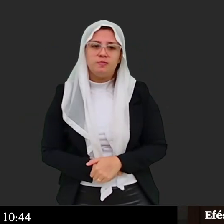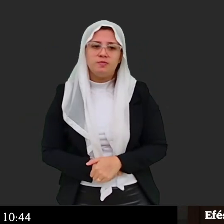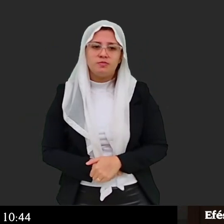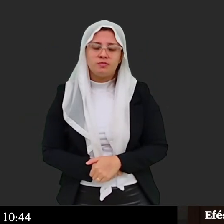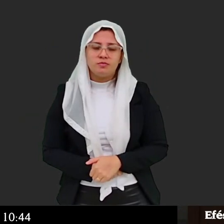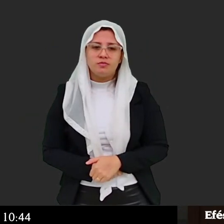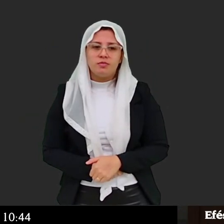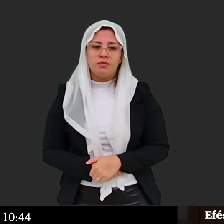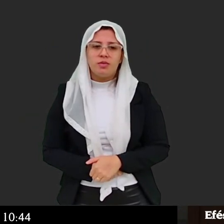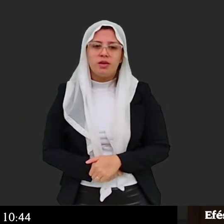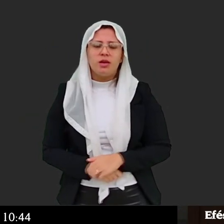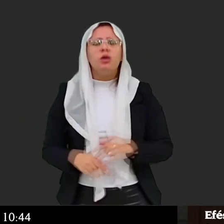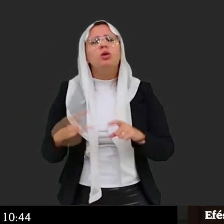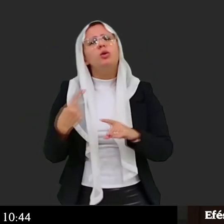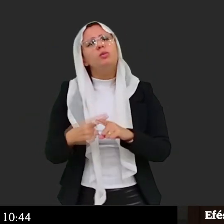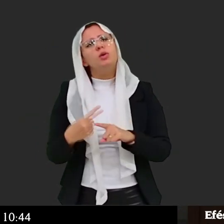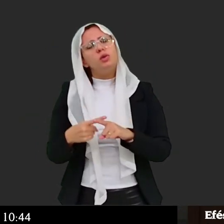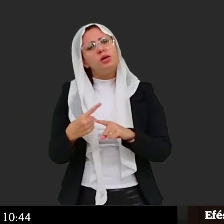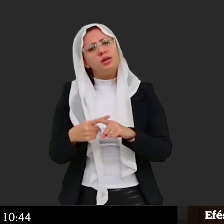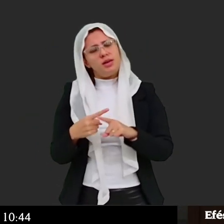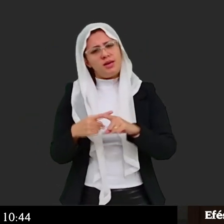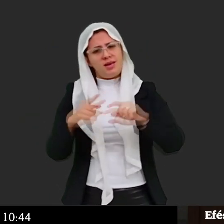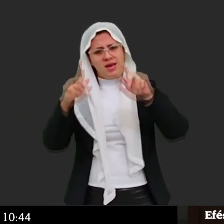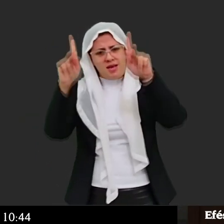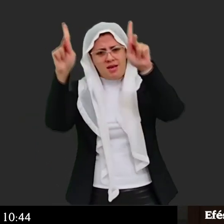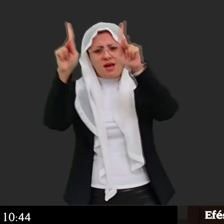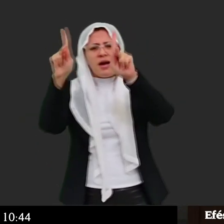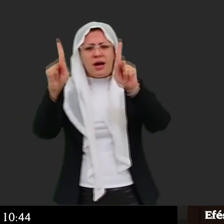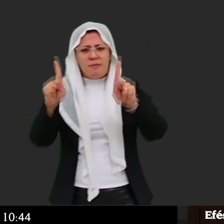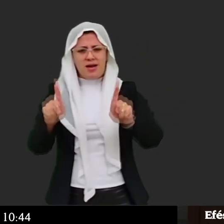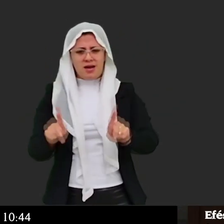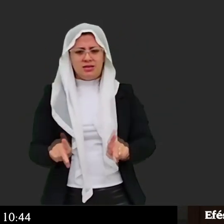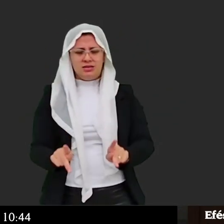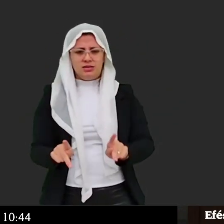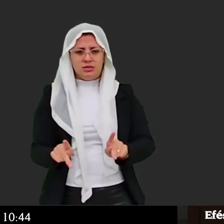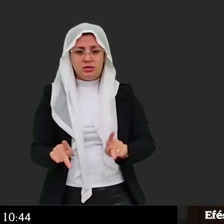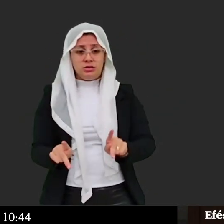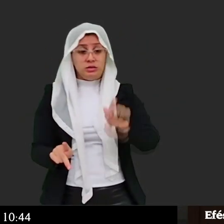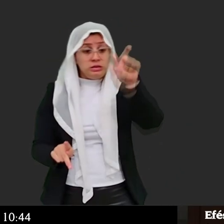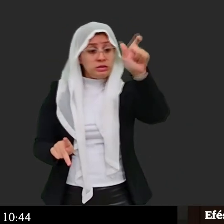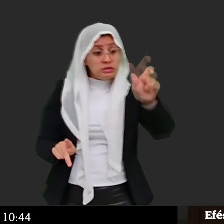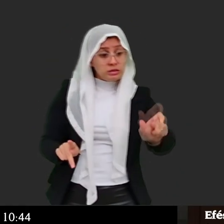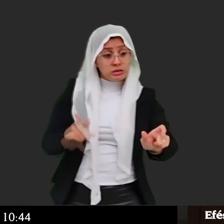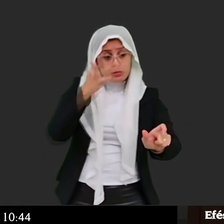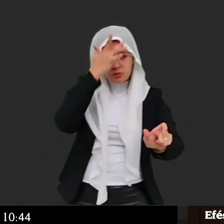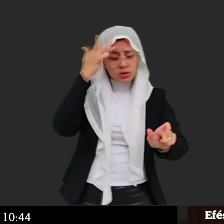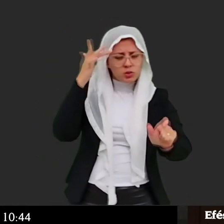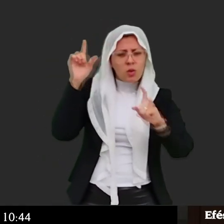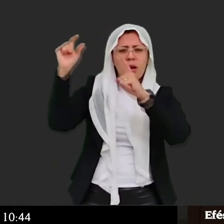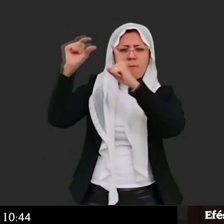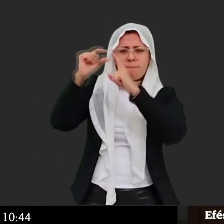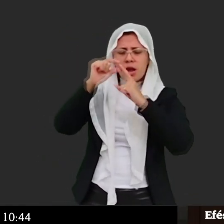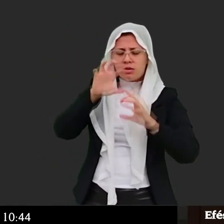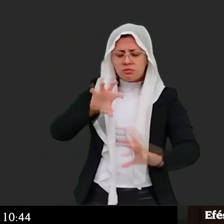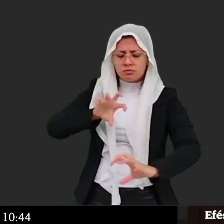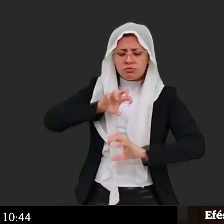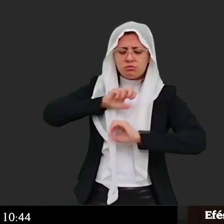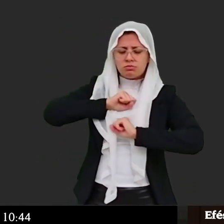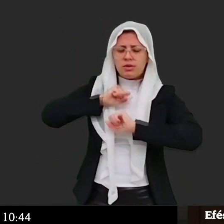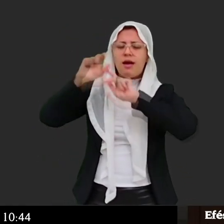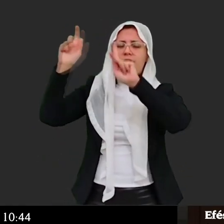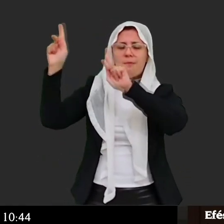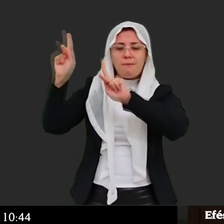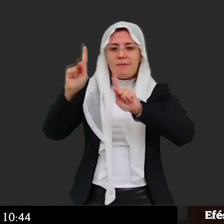a paz, irmãos, ela é dada para os que guardam a palavra, não é? O Senhor nos dá graça